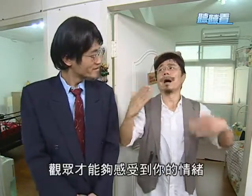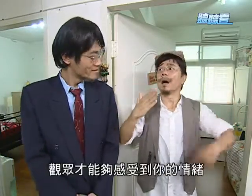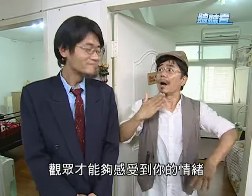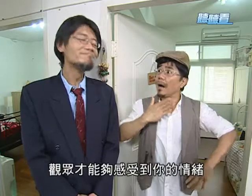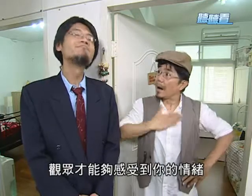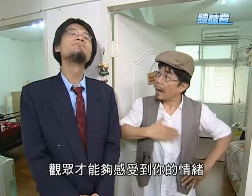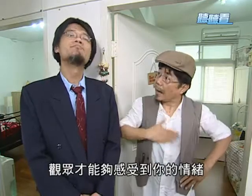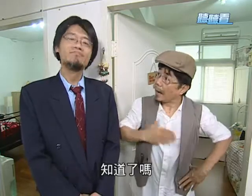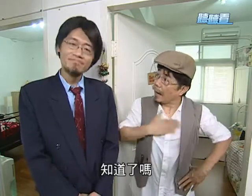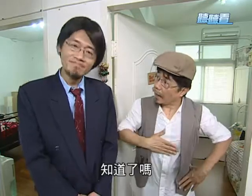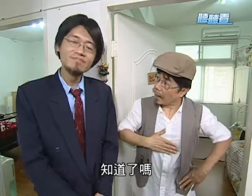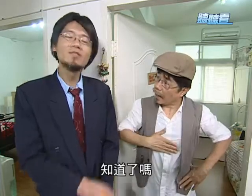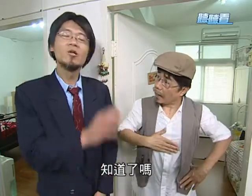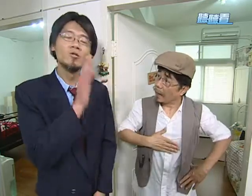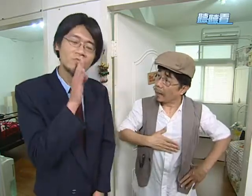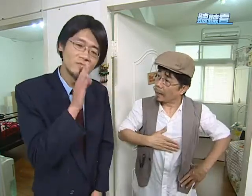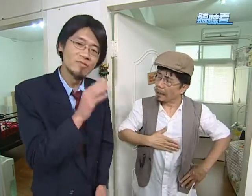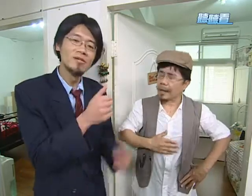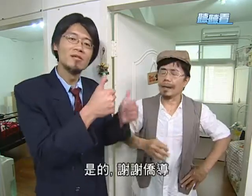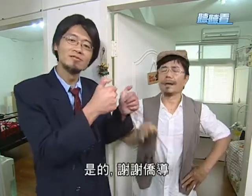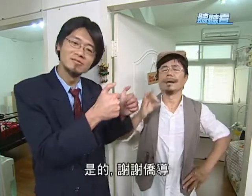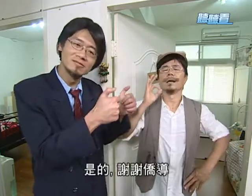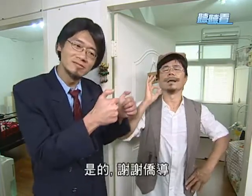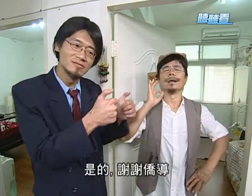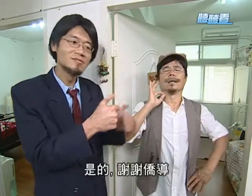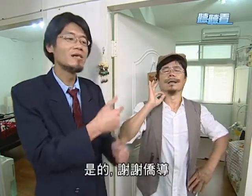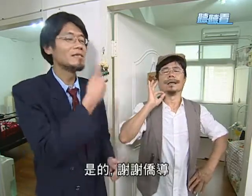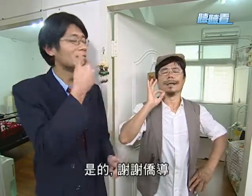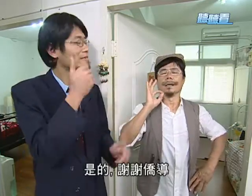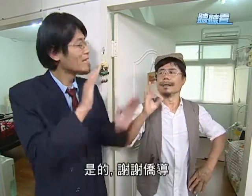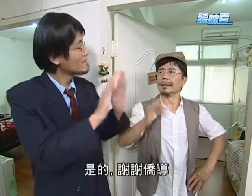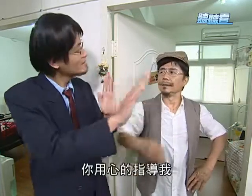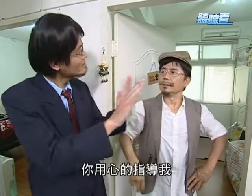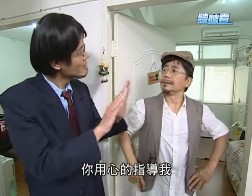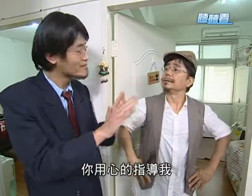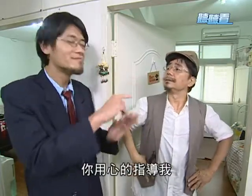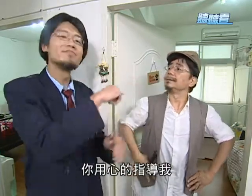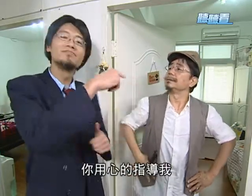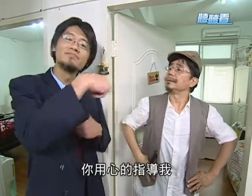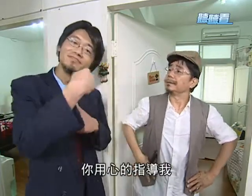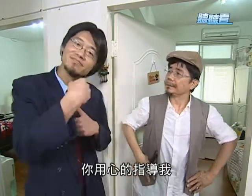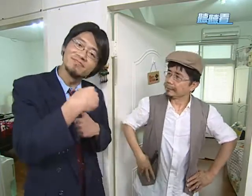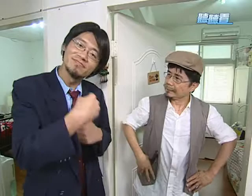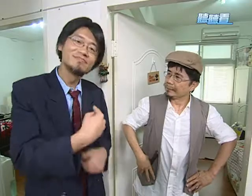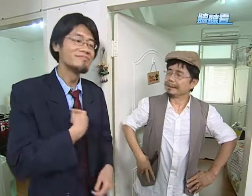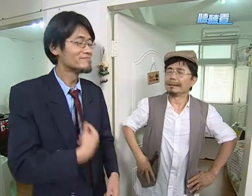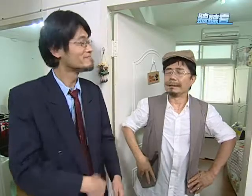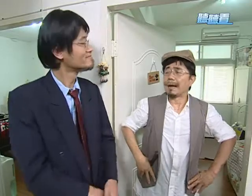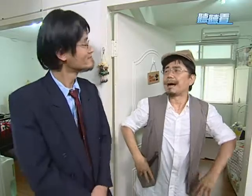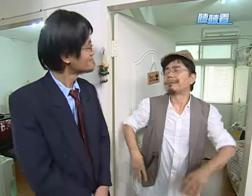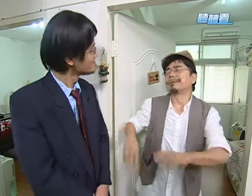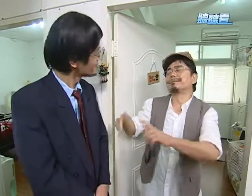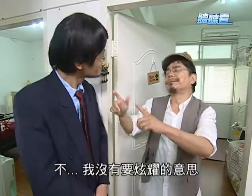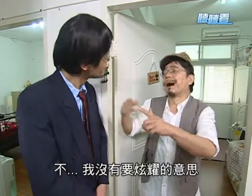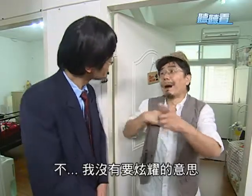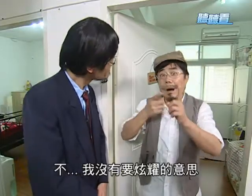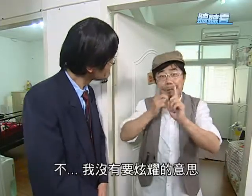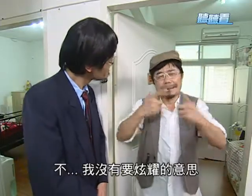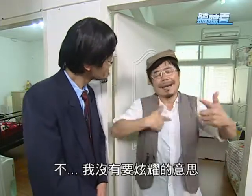绪，知道了吗？是的，谢谢乔导，您用心的指导我。哎，不不不不，我没有